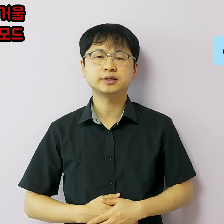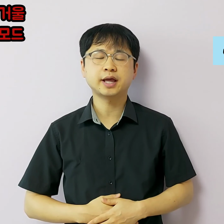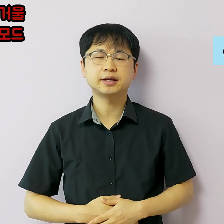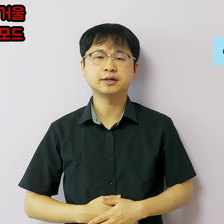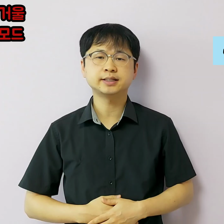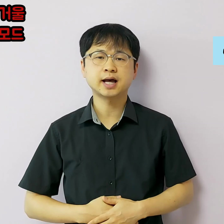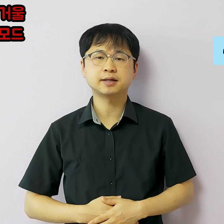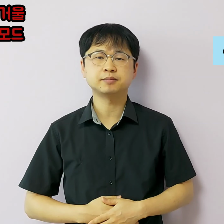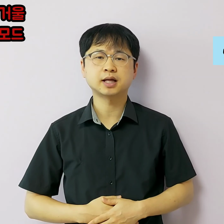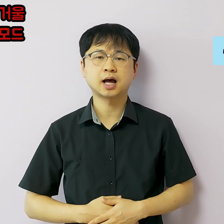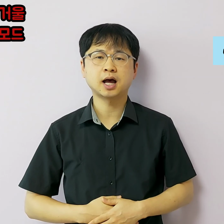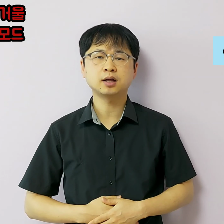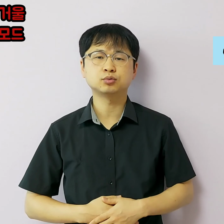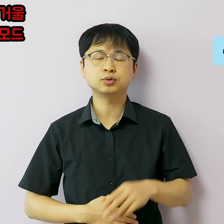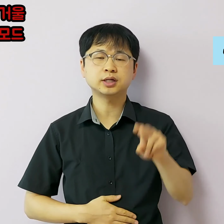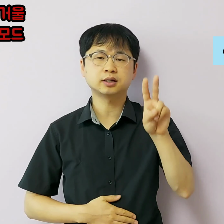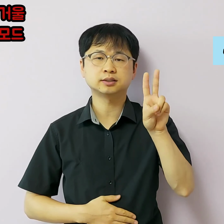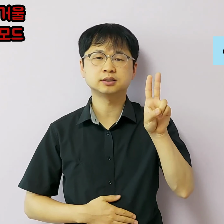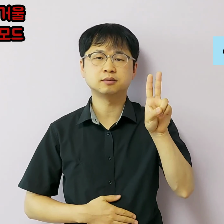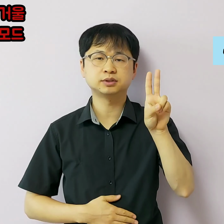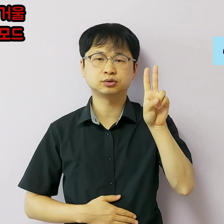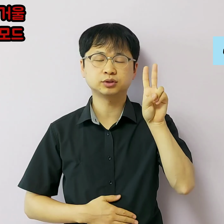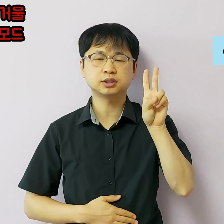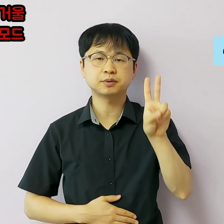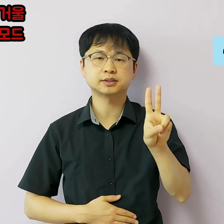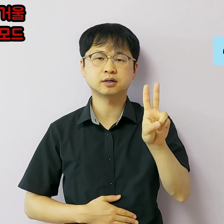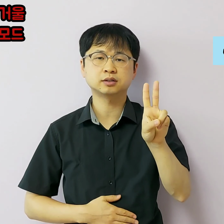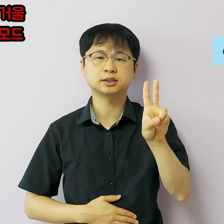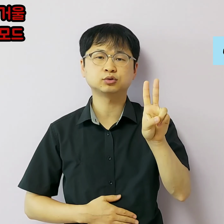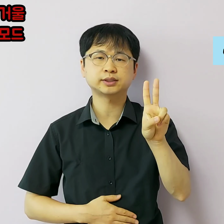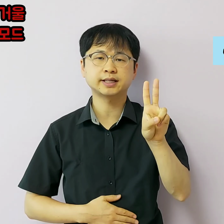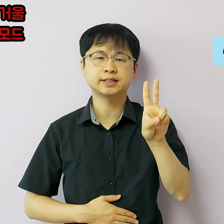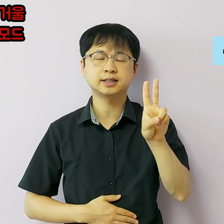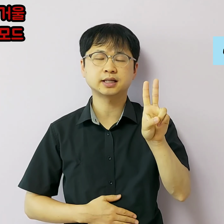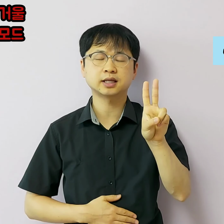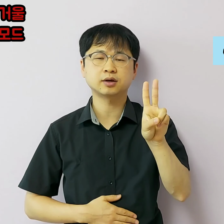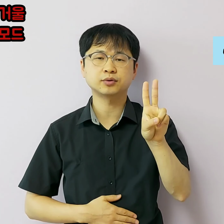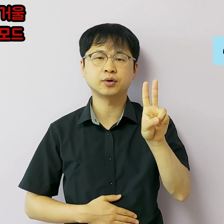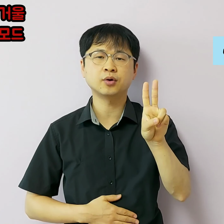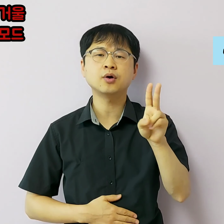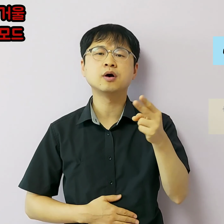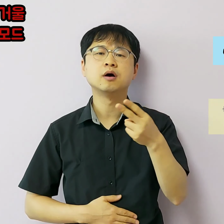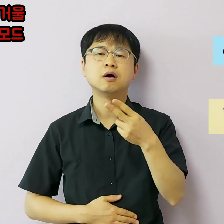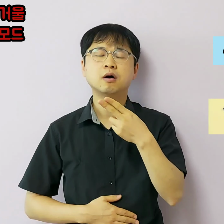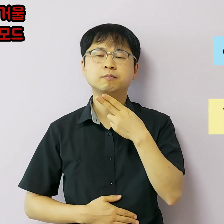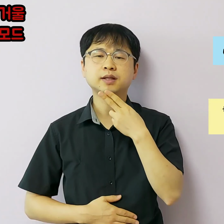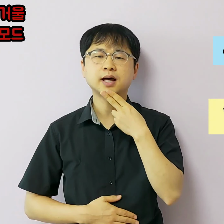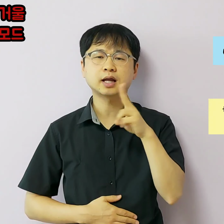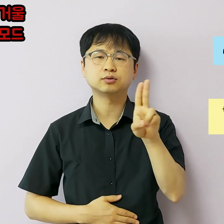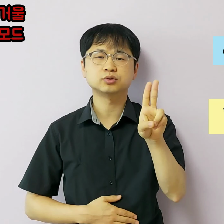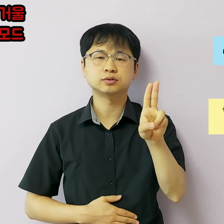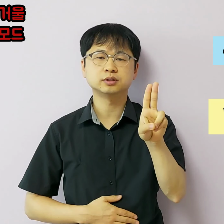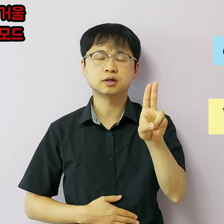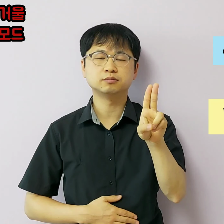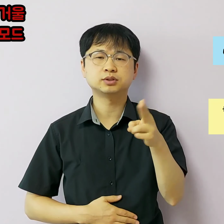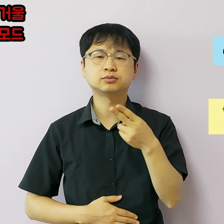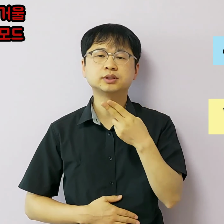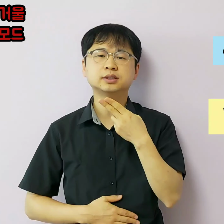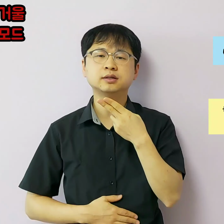내 여인아입니다. 둘이라는 것은 검지중지를 펴서 지숫자 2를 나타내고요. 없다라는 수어는 검지중지를